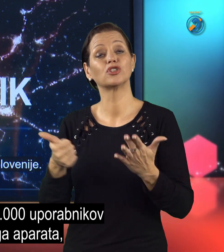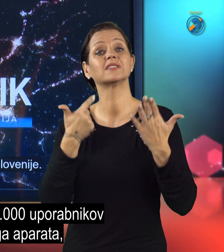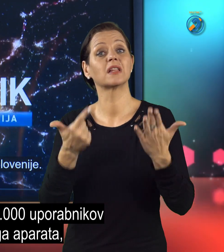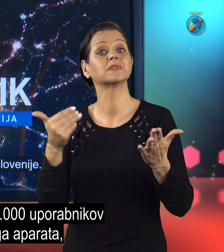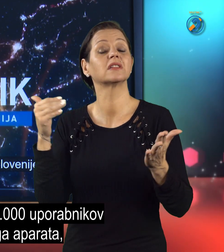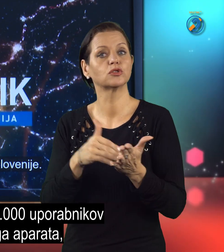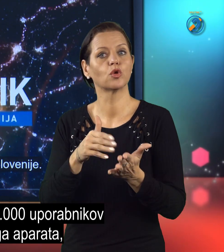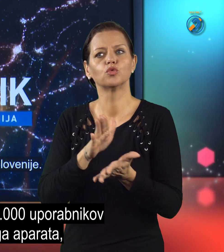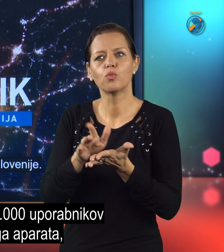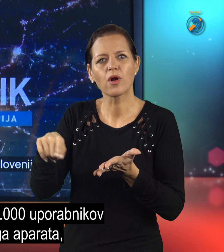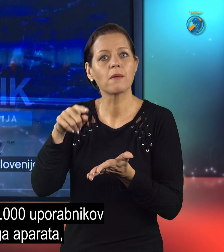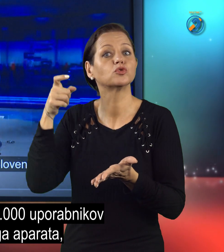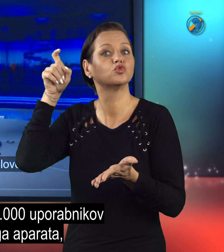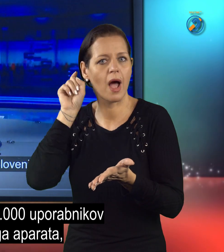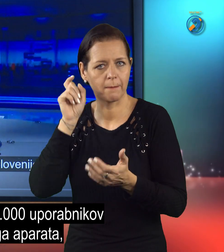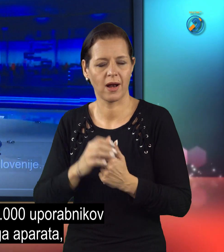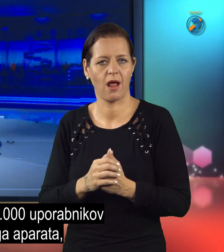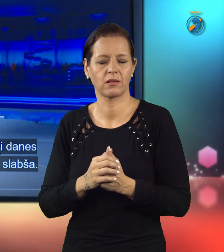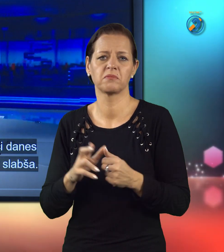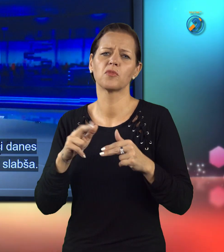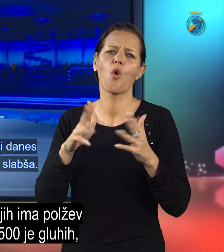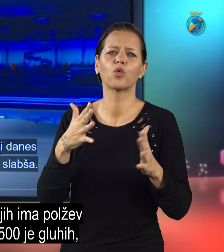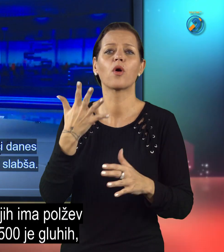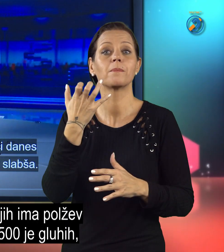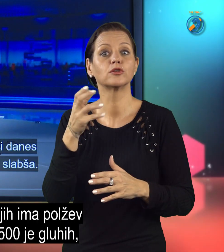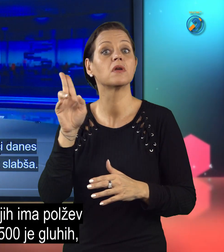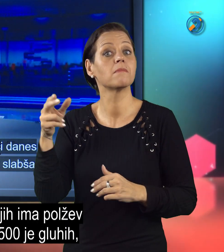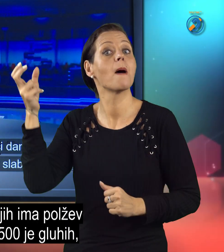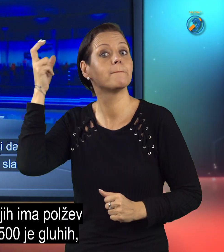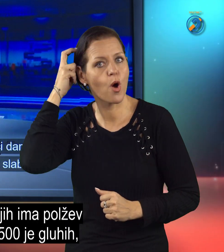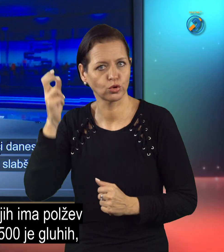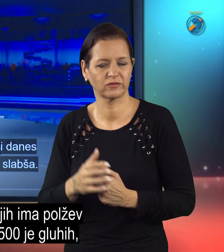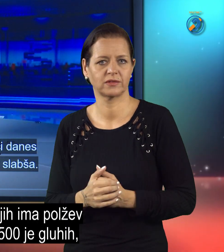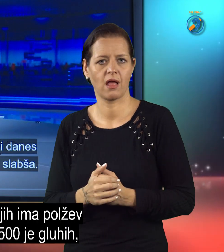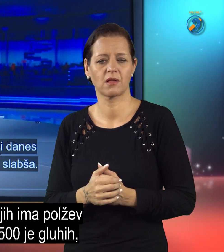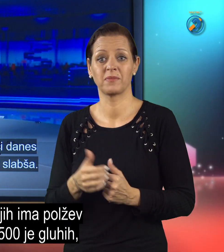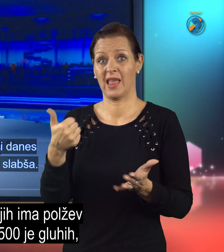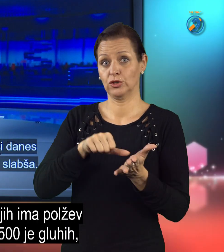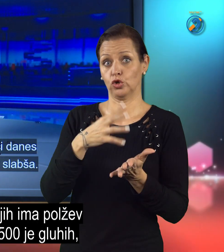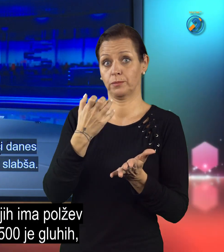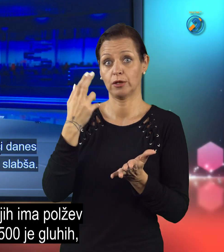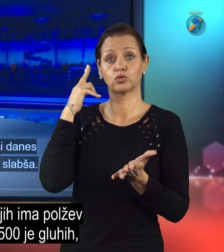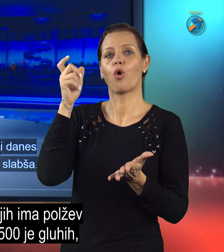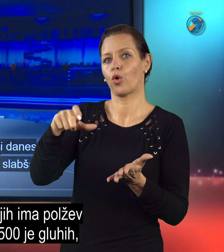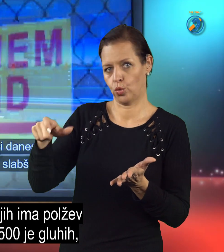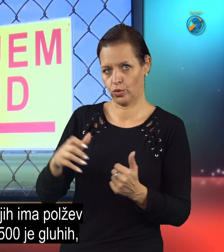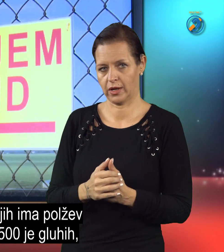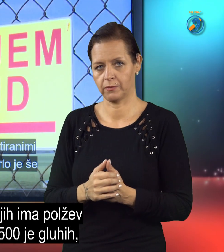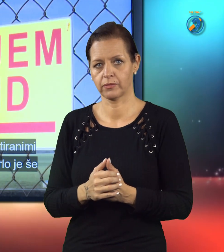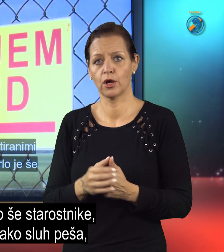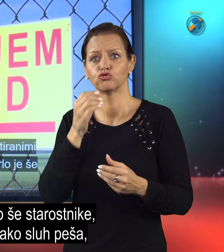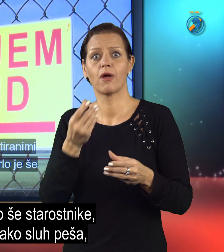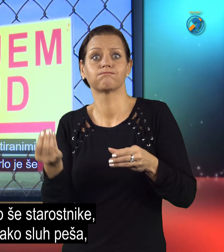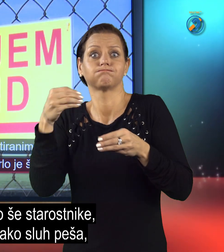Pri nas živi 76 tisoč uporabnikov slušnega aparata, okrog 500 jih ima polžev vsadek, 1500 je